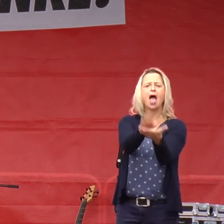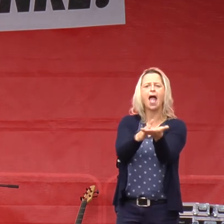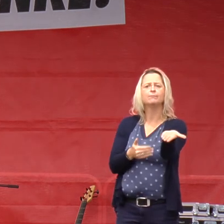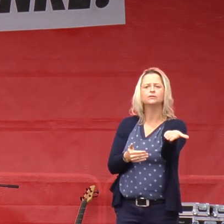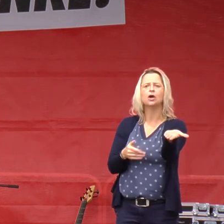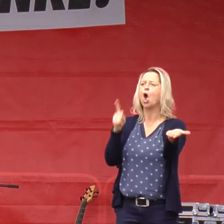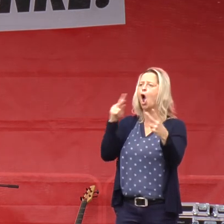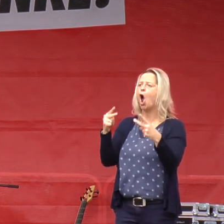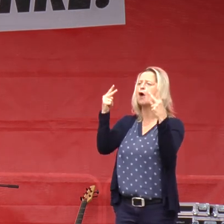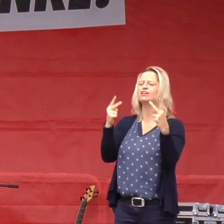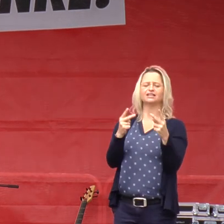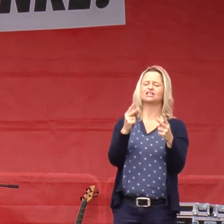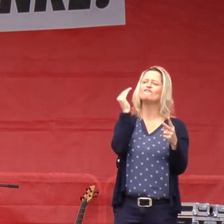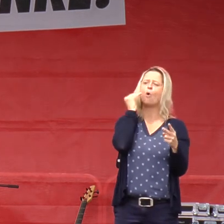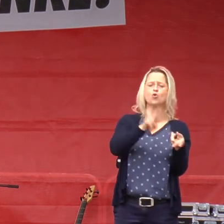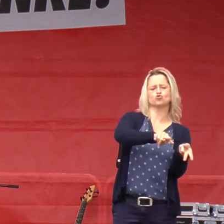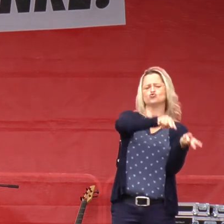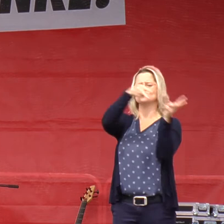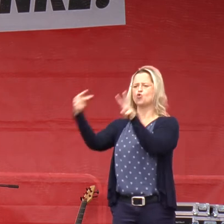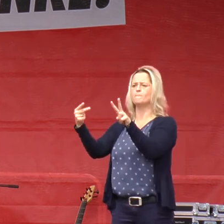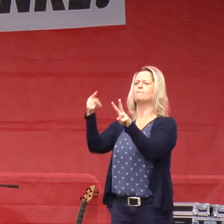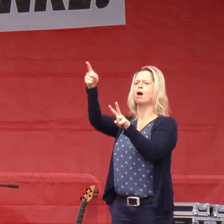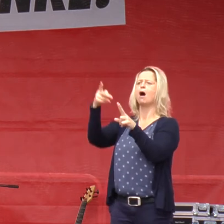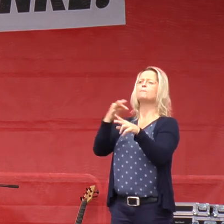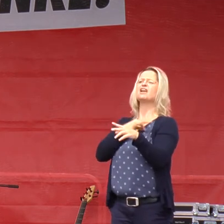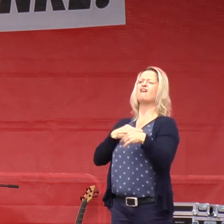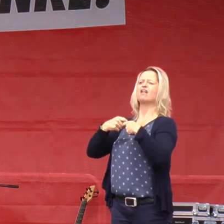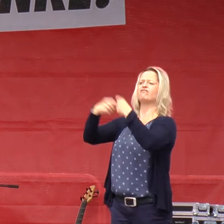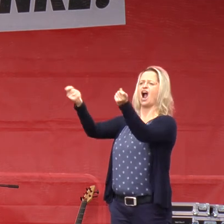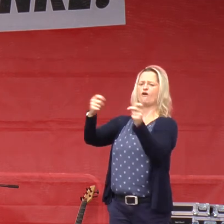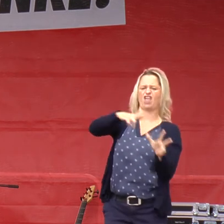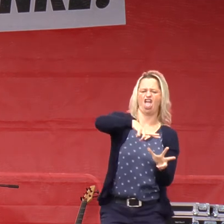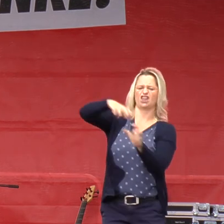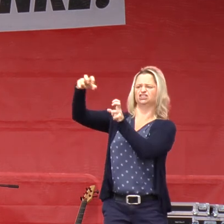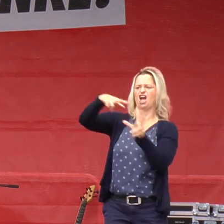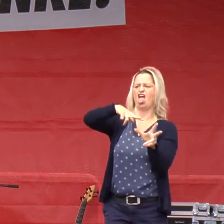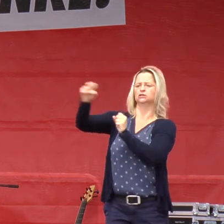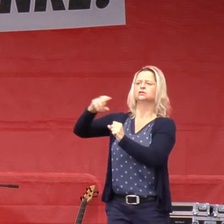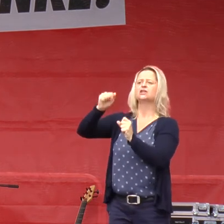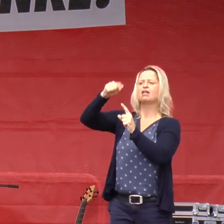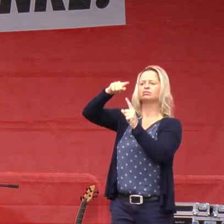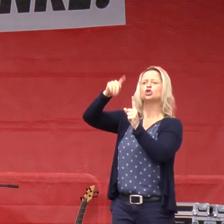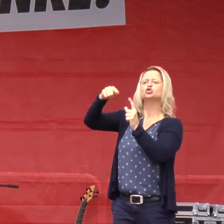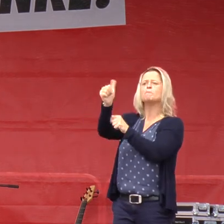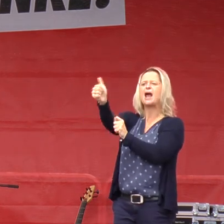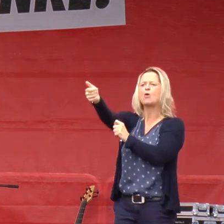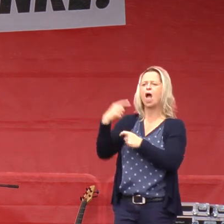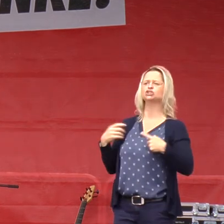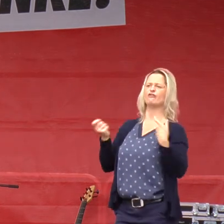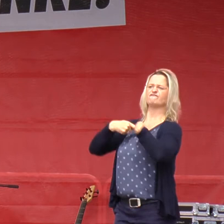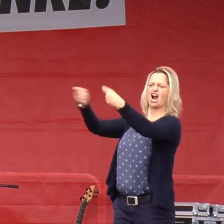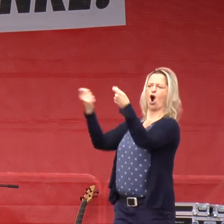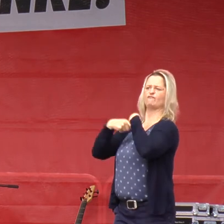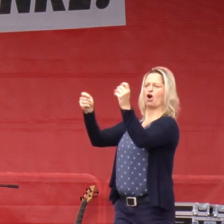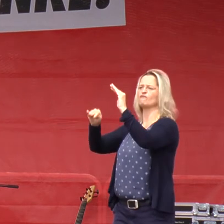öffentliche Wohnungen verkauft an Heuschrecken. Und man hat Mieten und Wohnen der Spekulation überlassen. Und deswegen sind